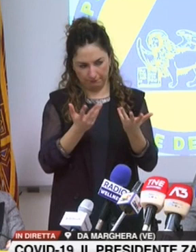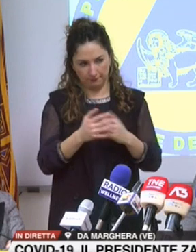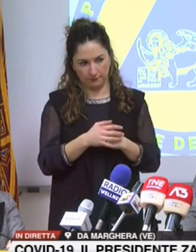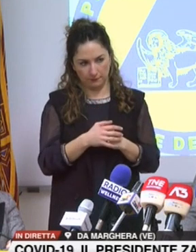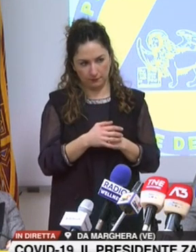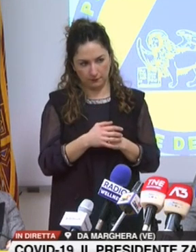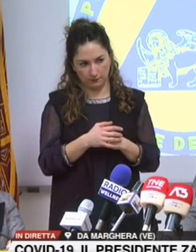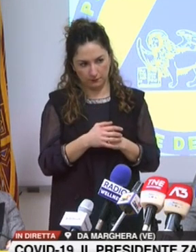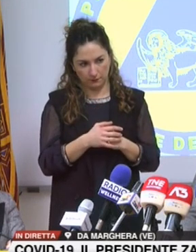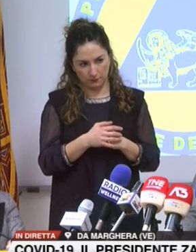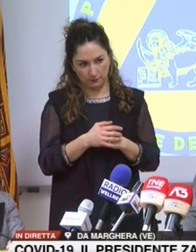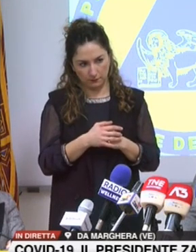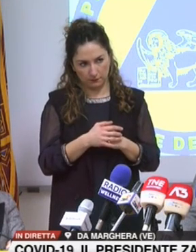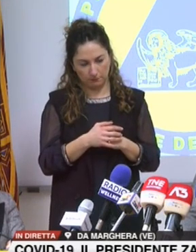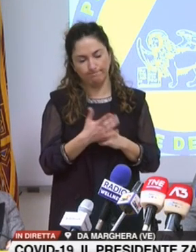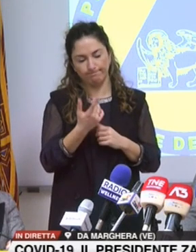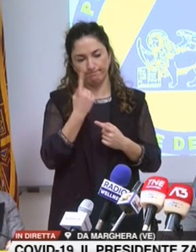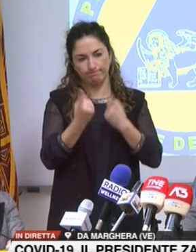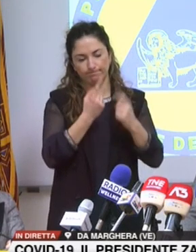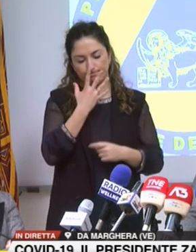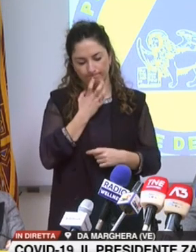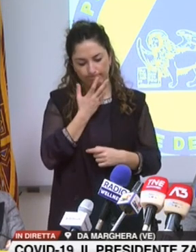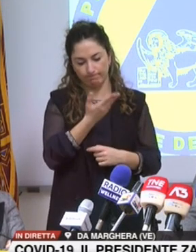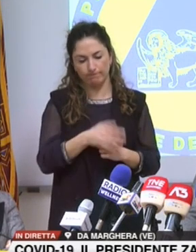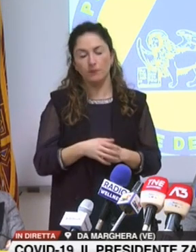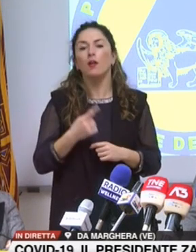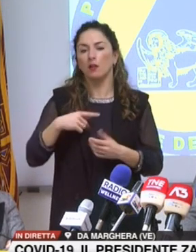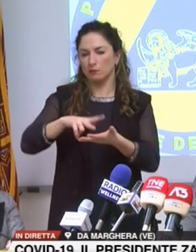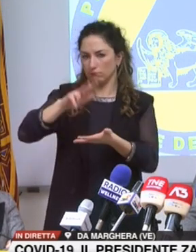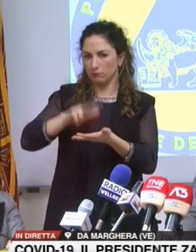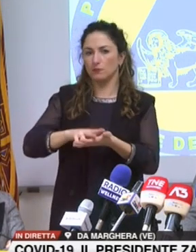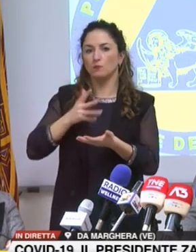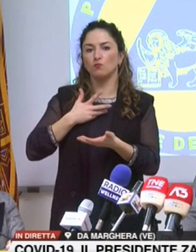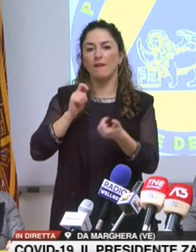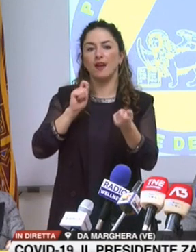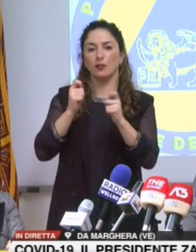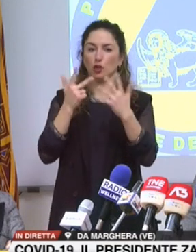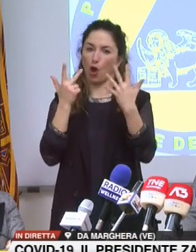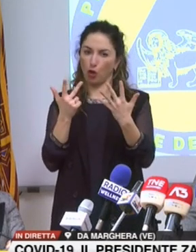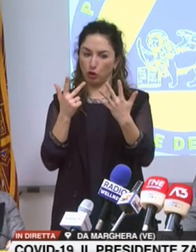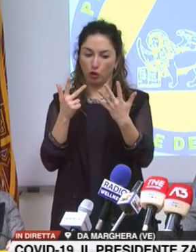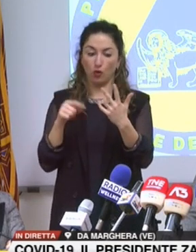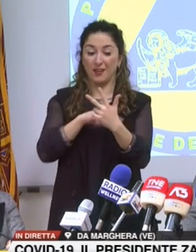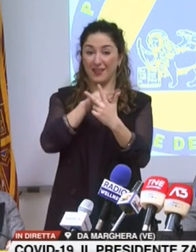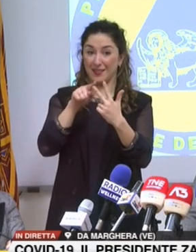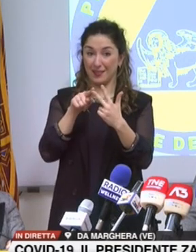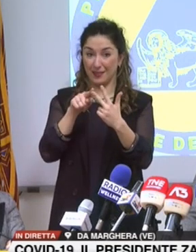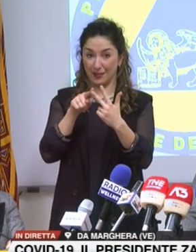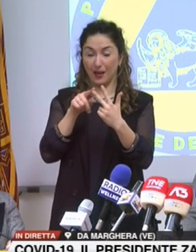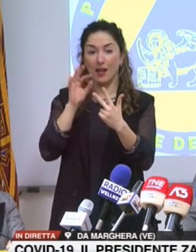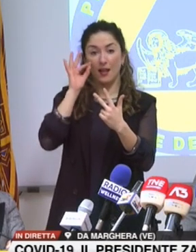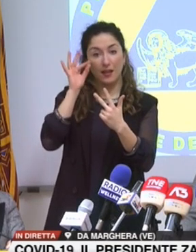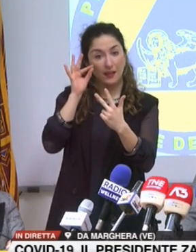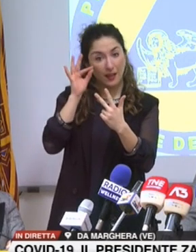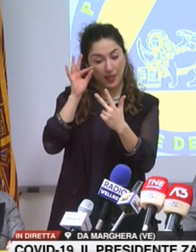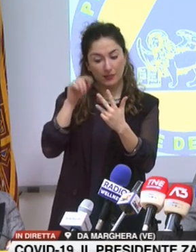che poi è una triste vicenda. E noi confermiamo le 8 mutazioni, 3 sono rappresentate dall'inglese e